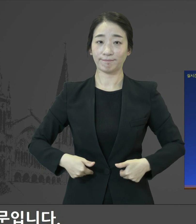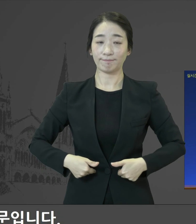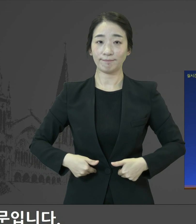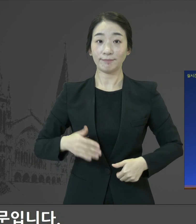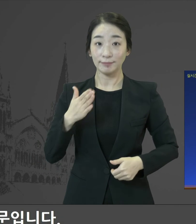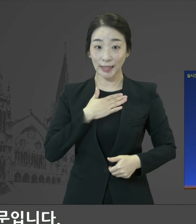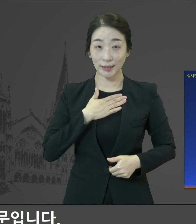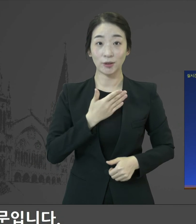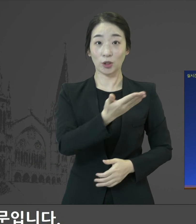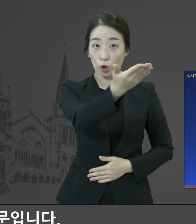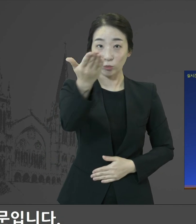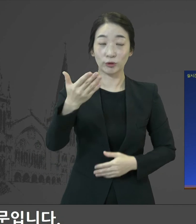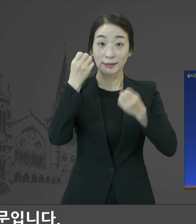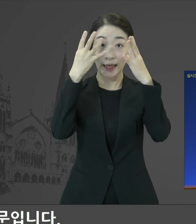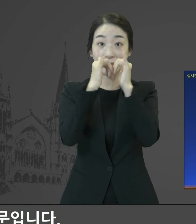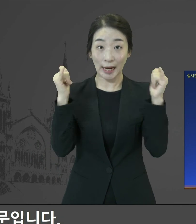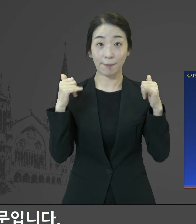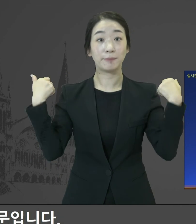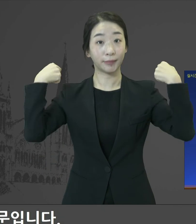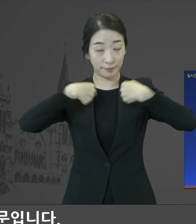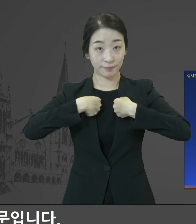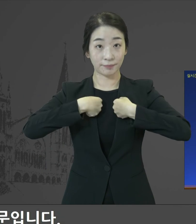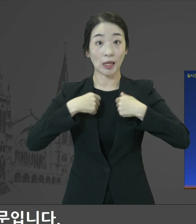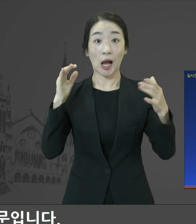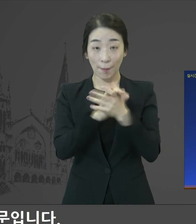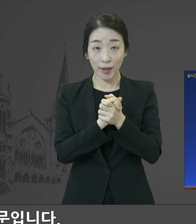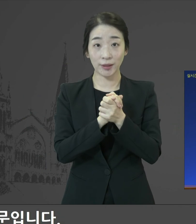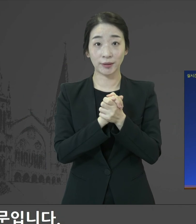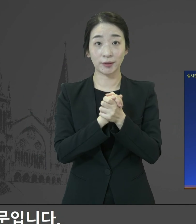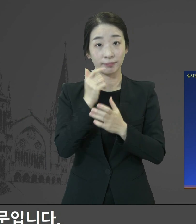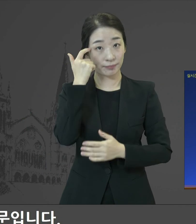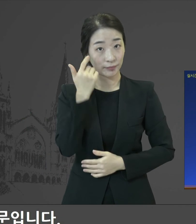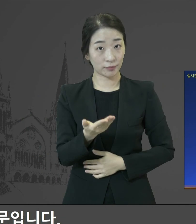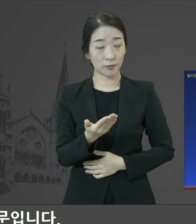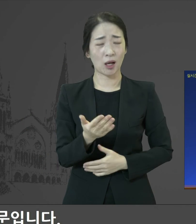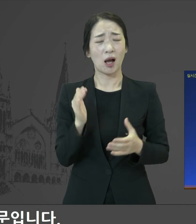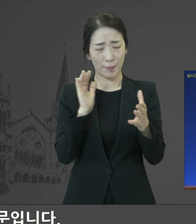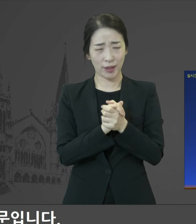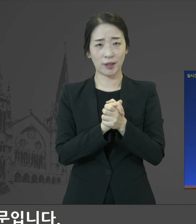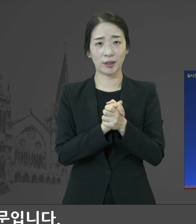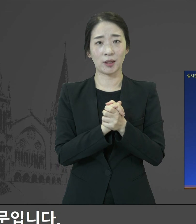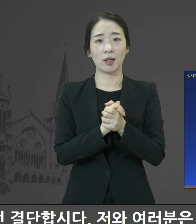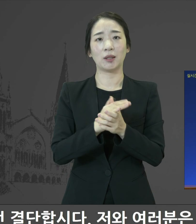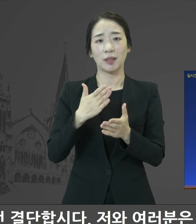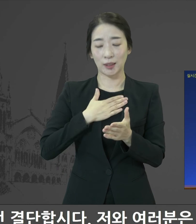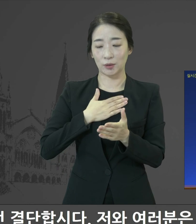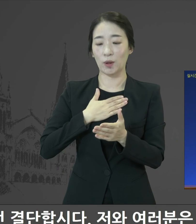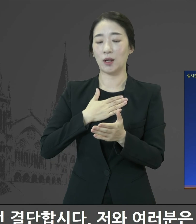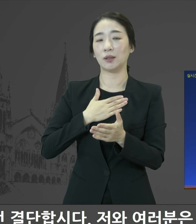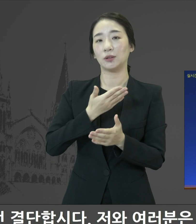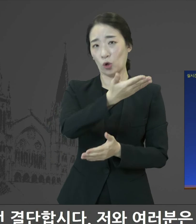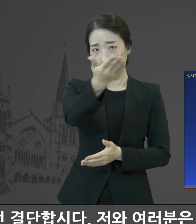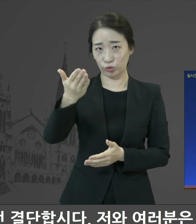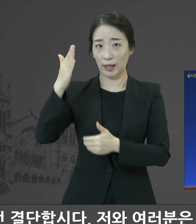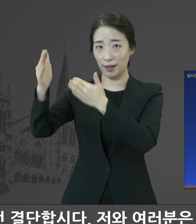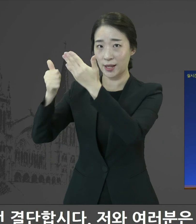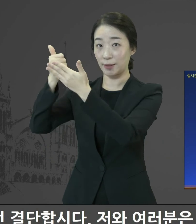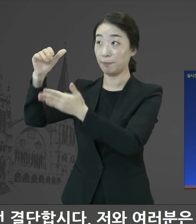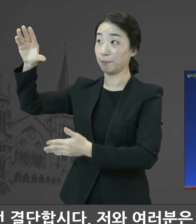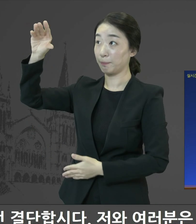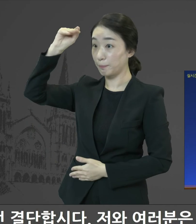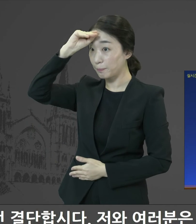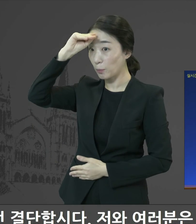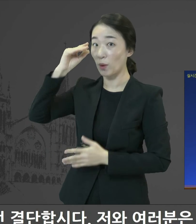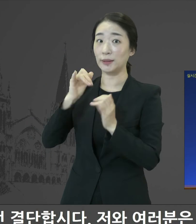사람을 입었습니다. 아멘이시죠? 새 사람을 입은 우리는 하나님을 본받는 자가 되어야 됩니다. 하나님을